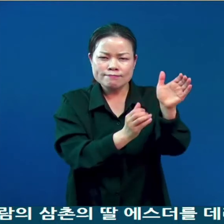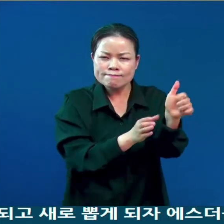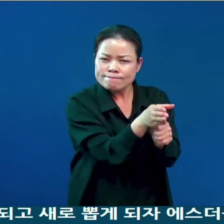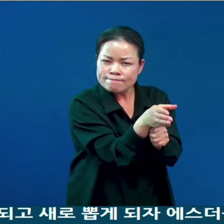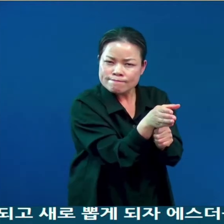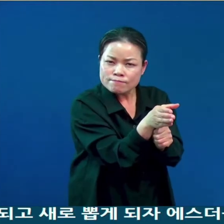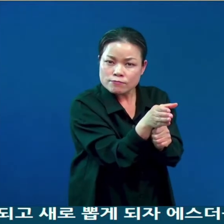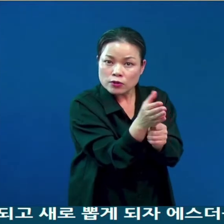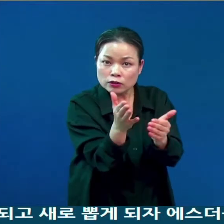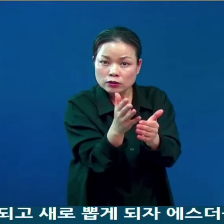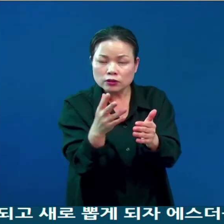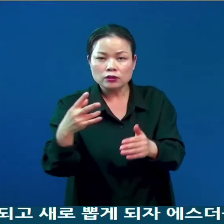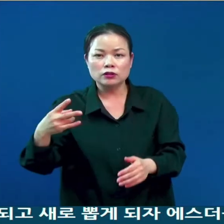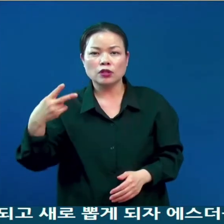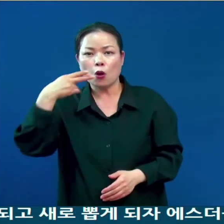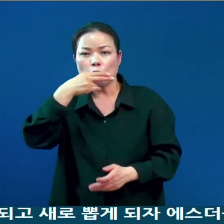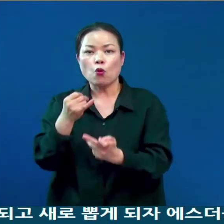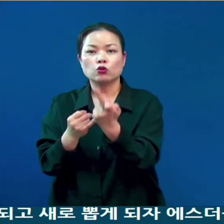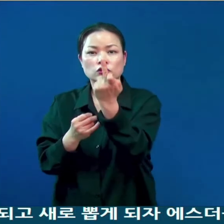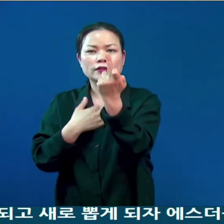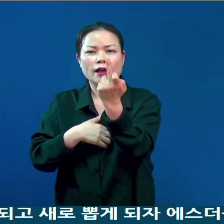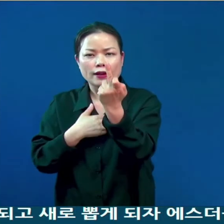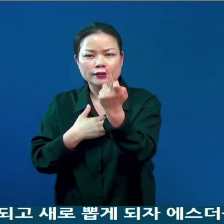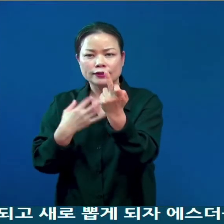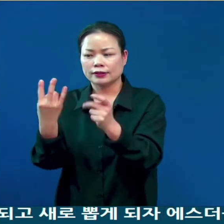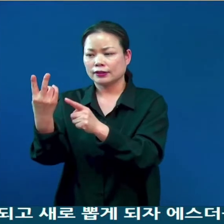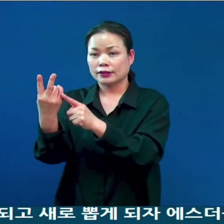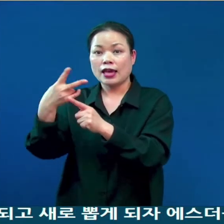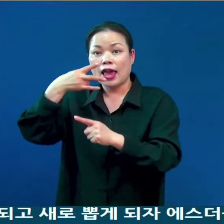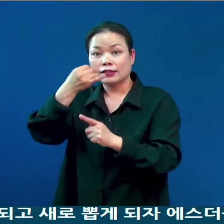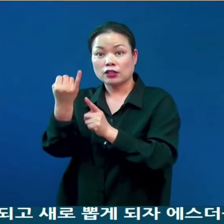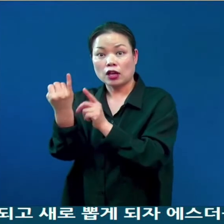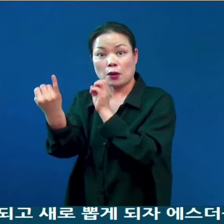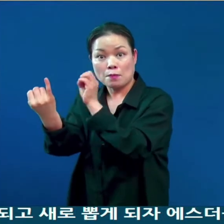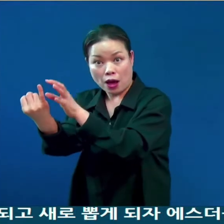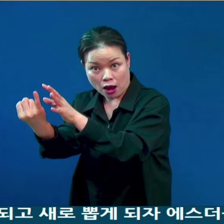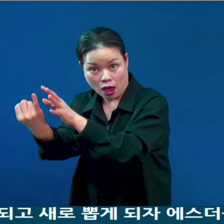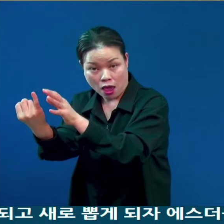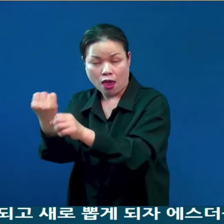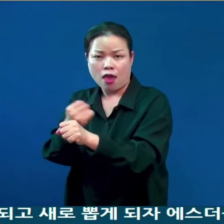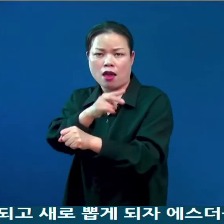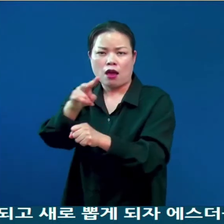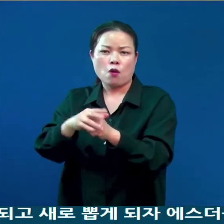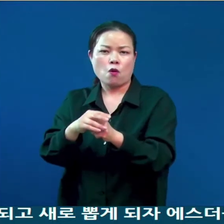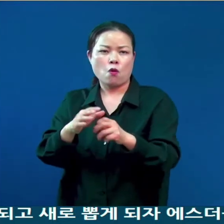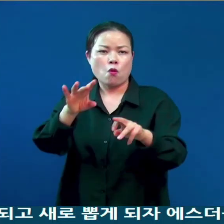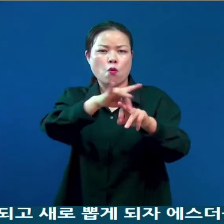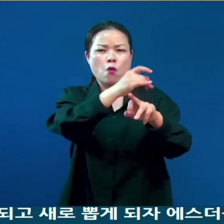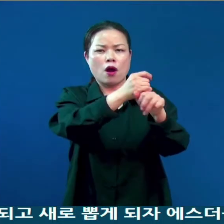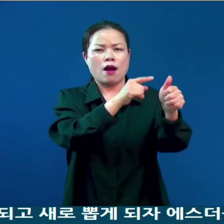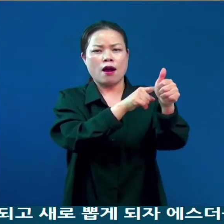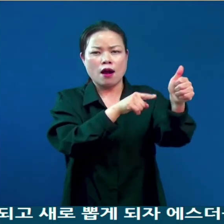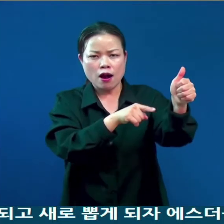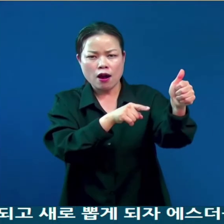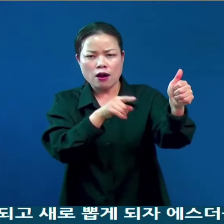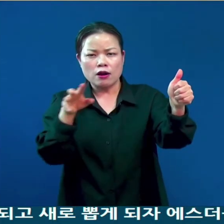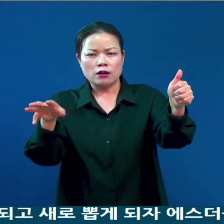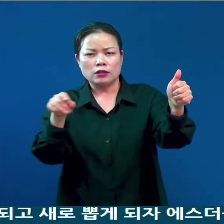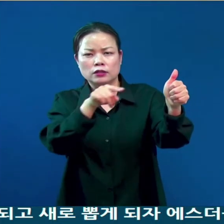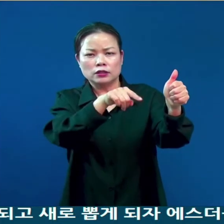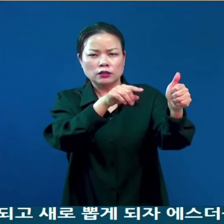그 사실을 모르드게가 알게 되고 에스더에게 이야기하고 에스더가 다시금 왕에게 이제 모르드게가